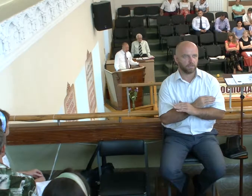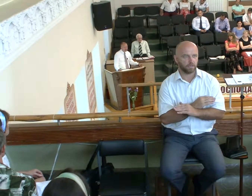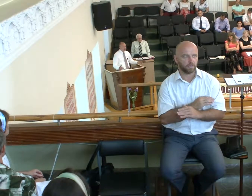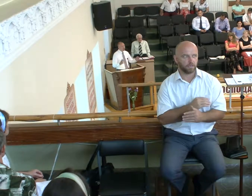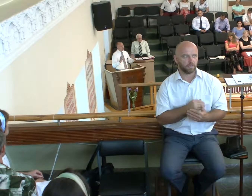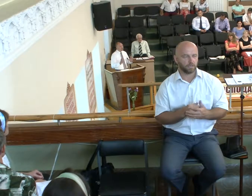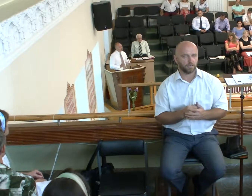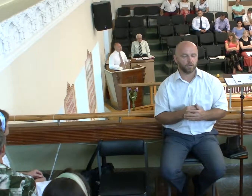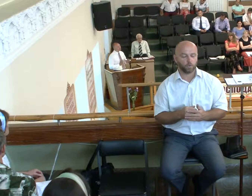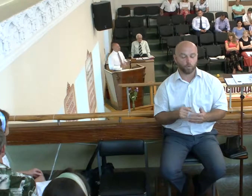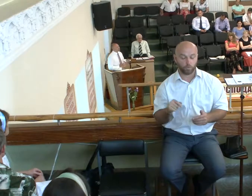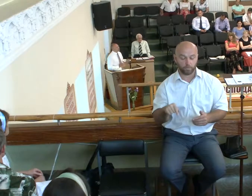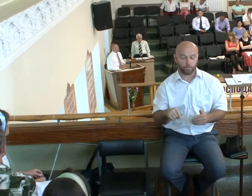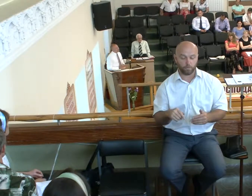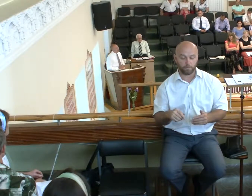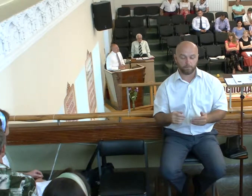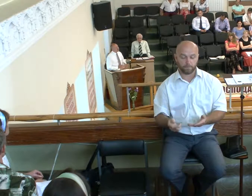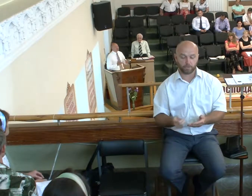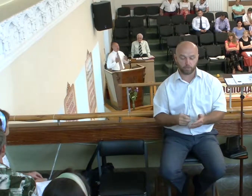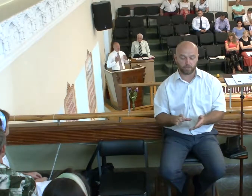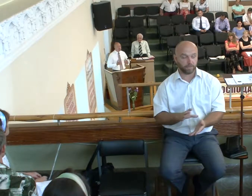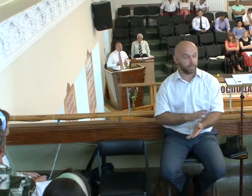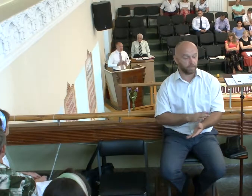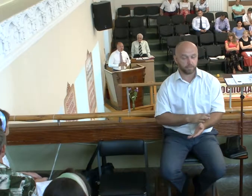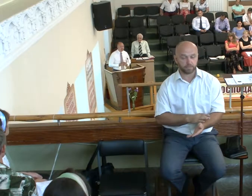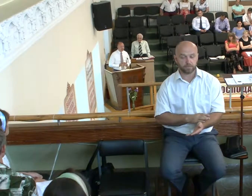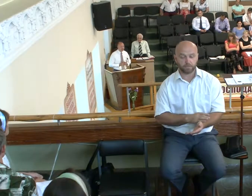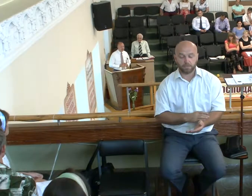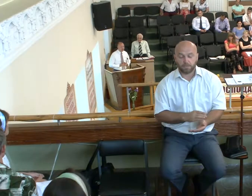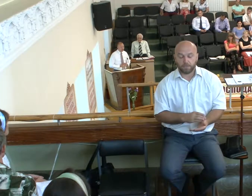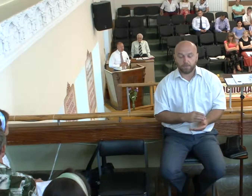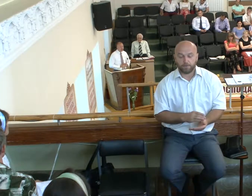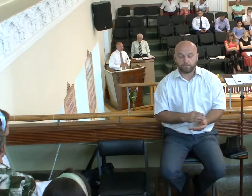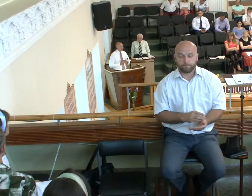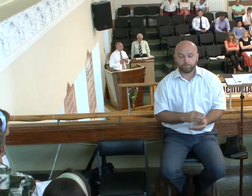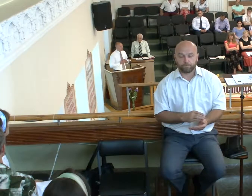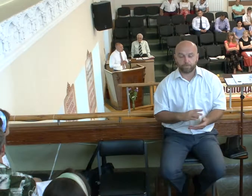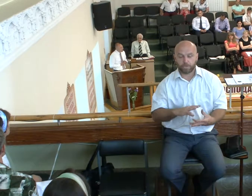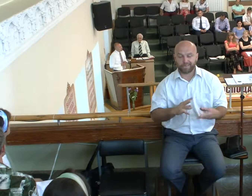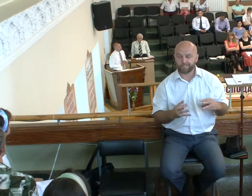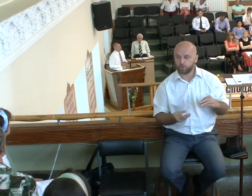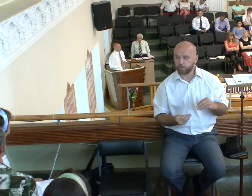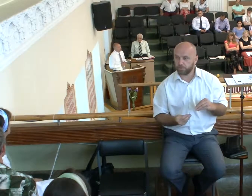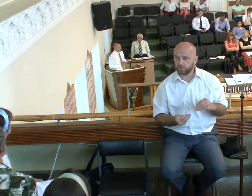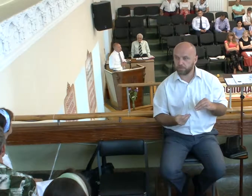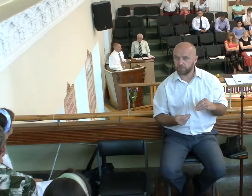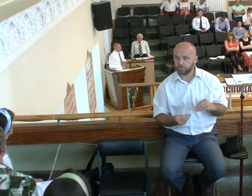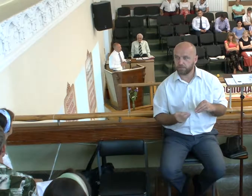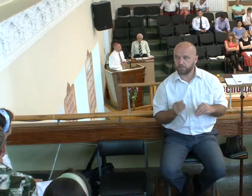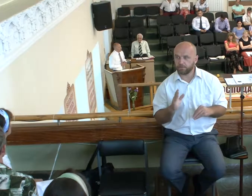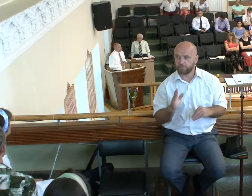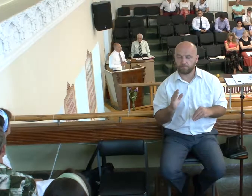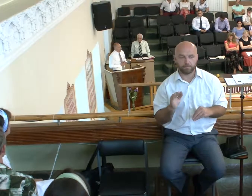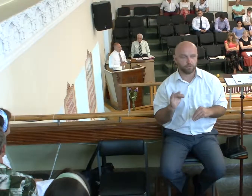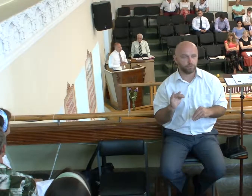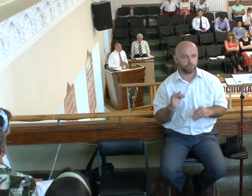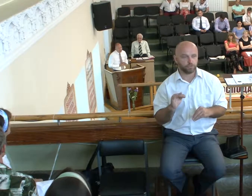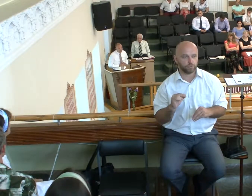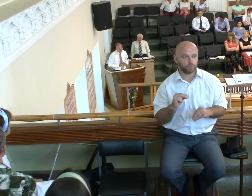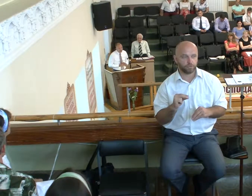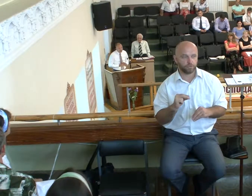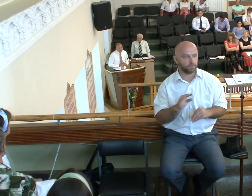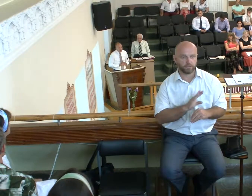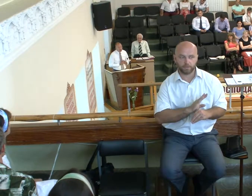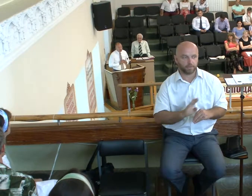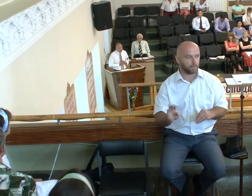Друзья мои, у него берут анализы, и ошеломительный для него разгромный результат. Он не